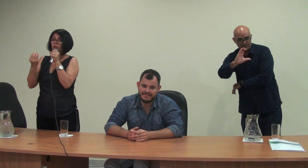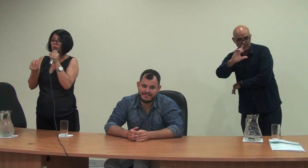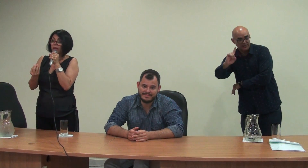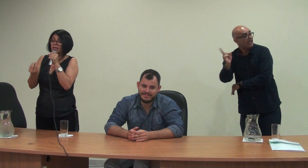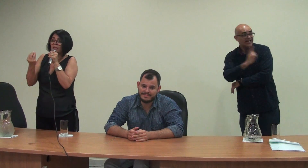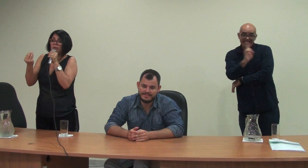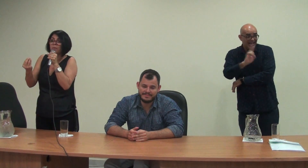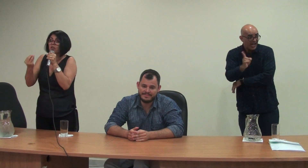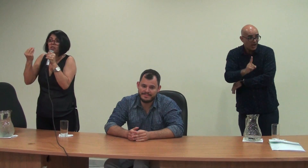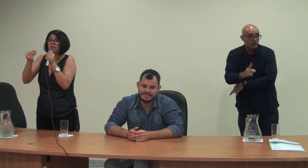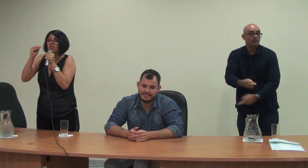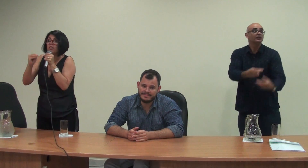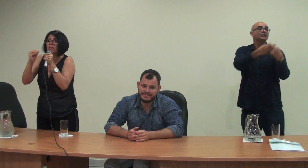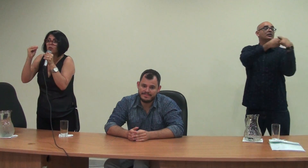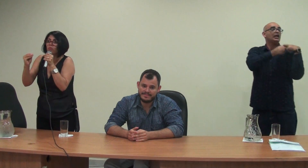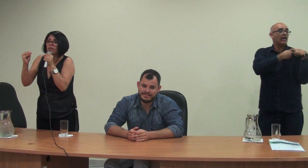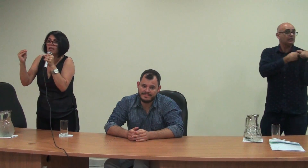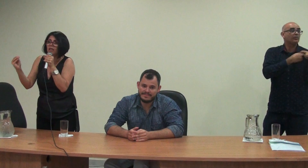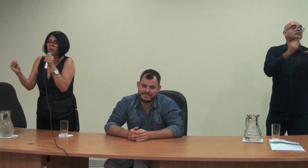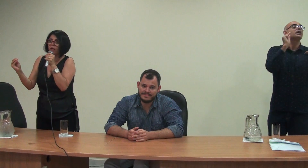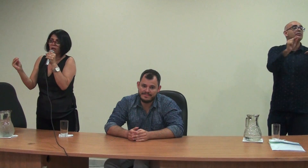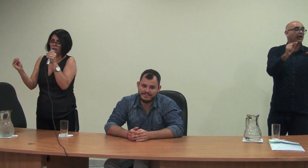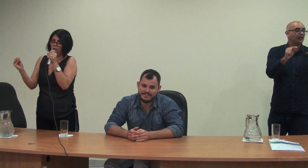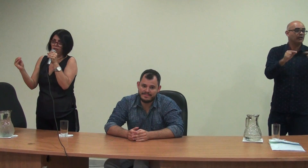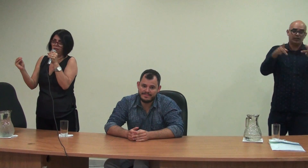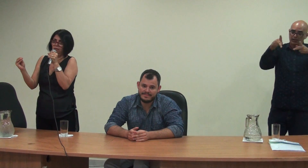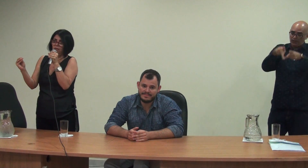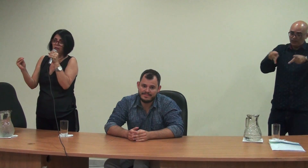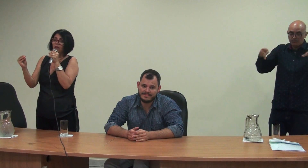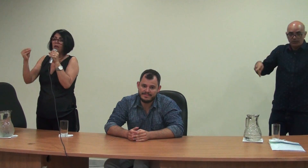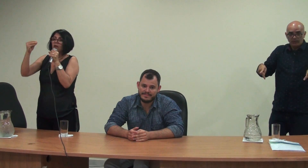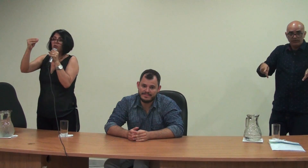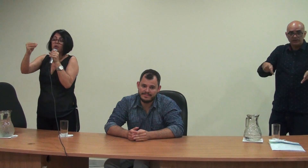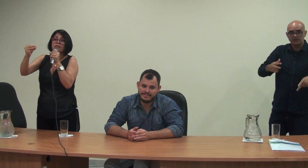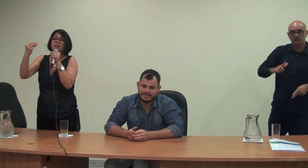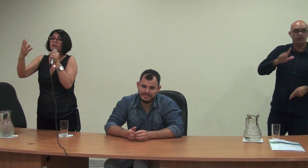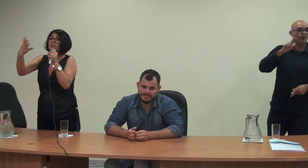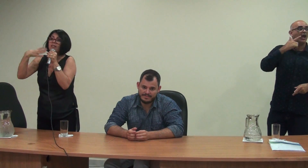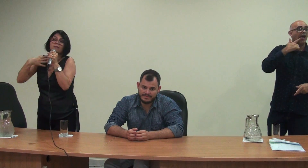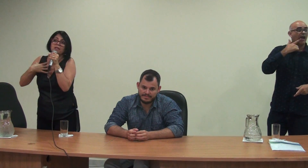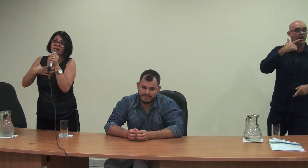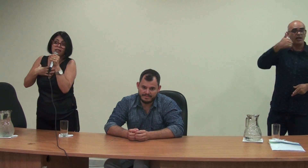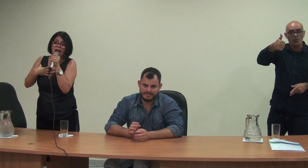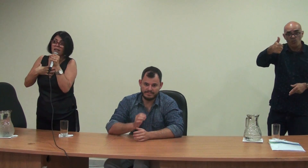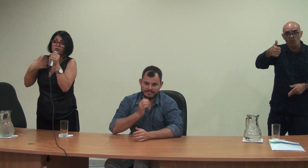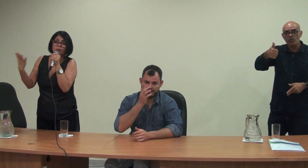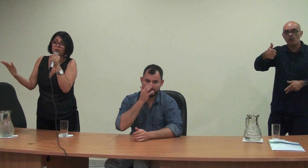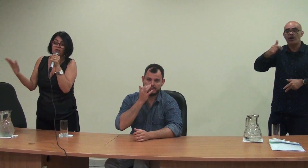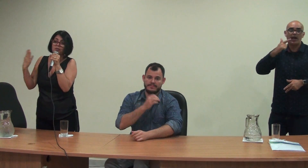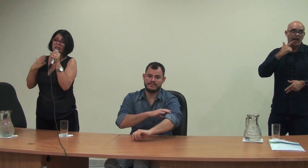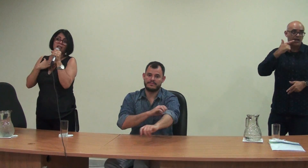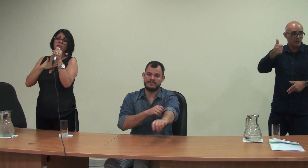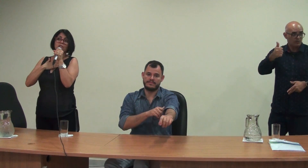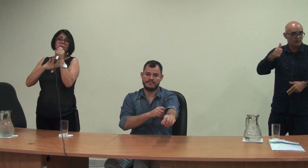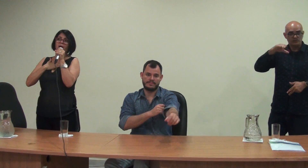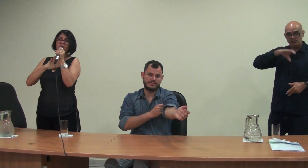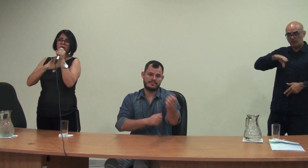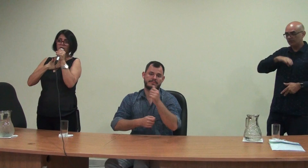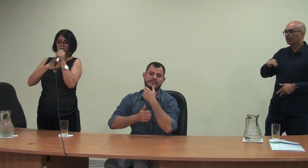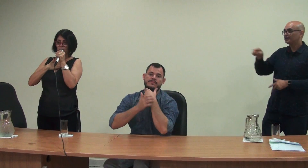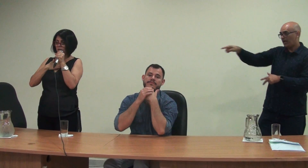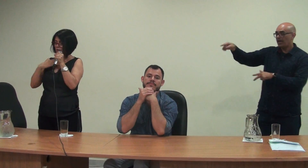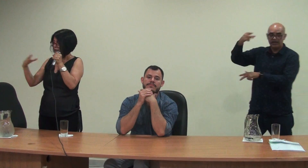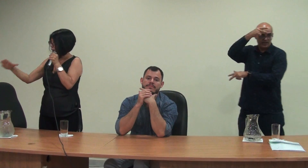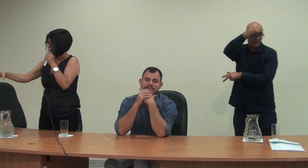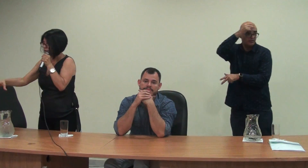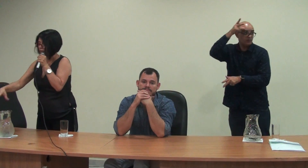Não, português é da perspectiva de segunda língua. Estou trazendo para vocês a minha realidade. Sou professora da rede municipal de